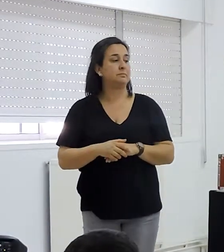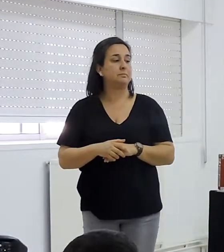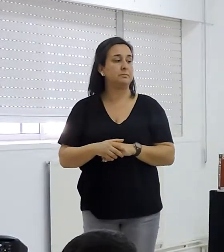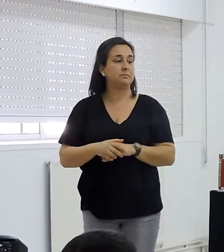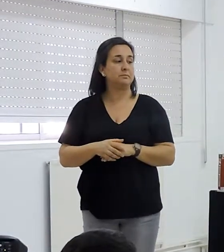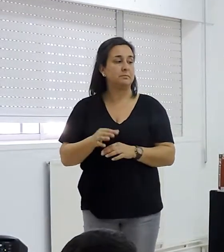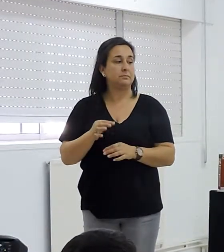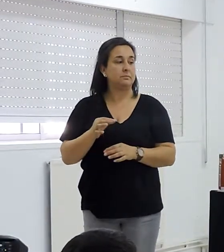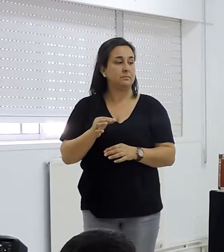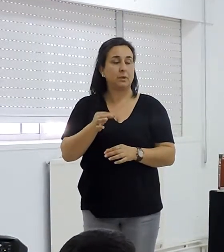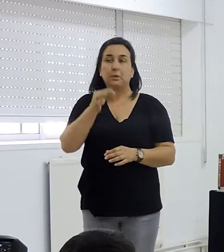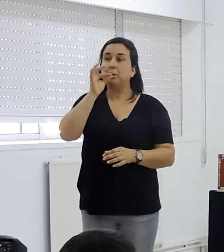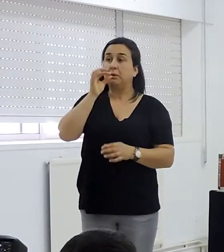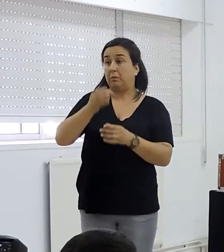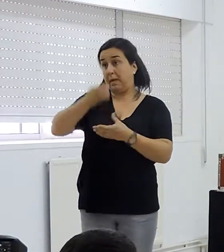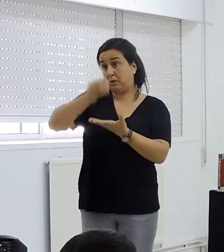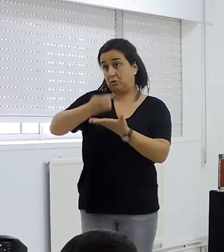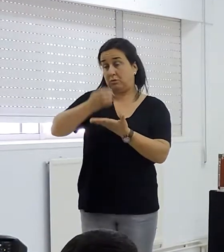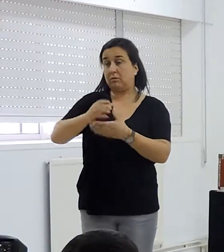Refresco.